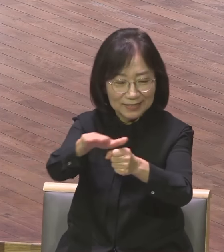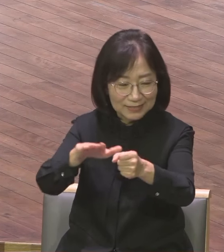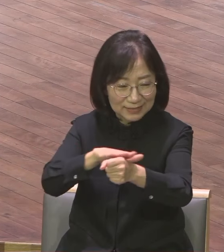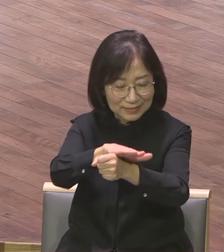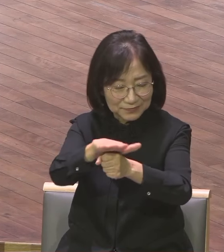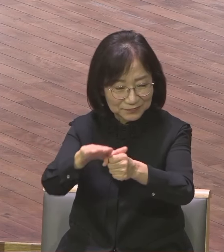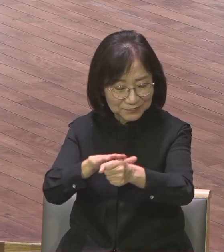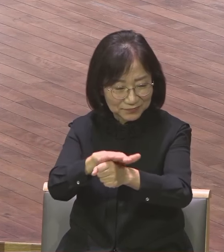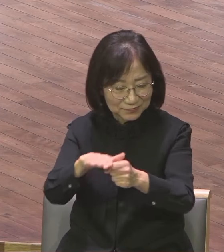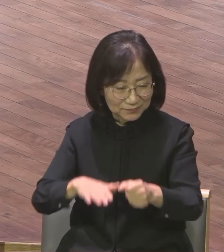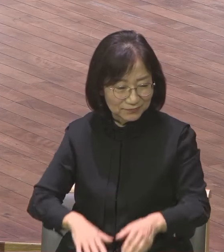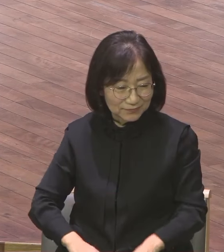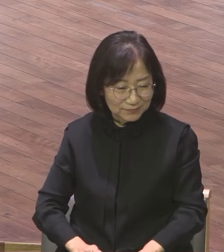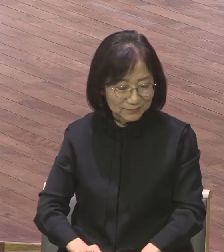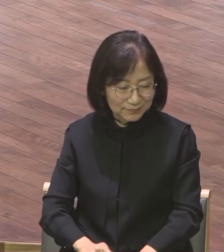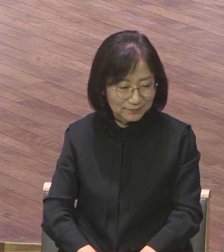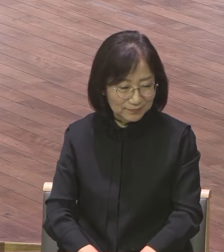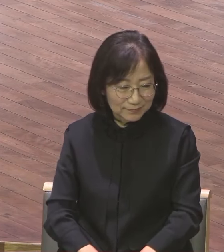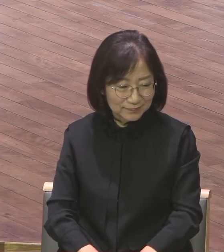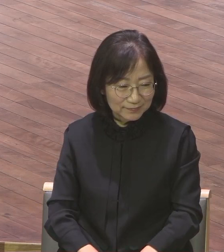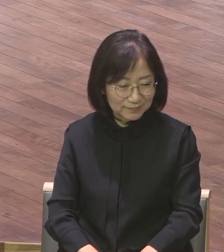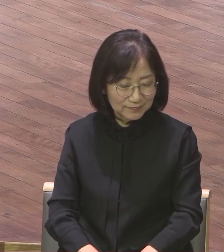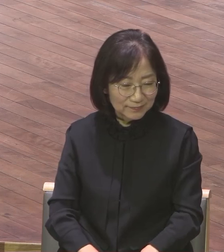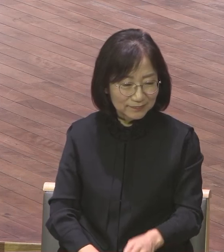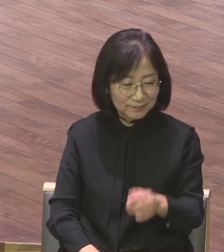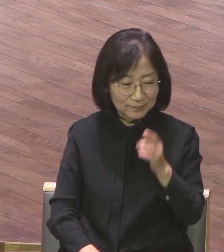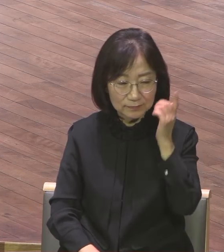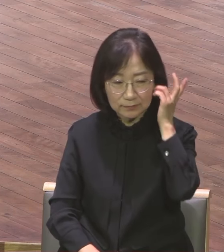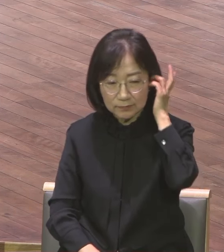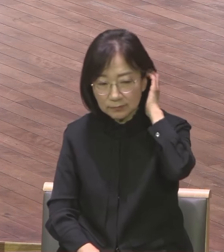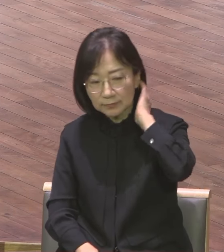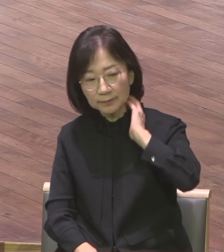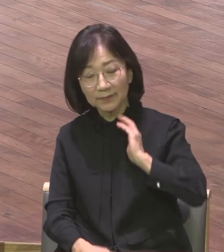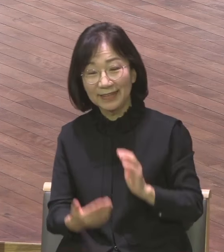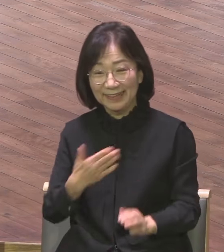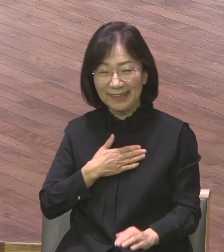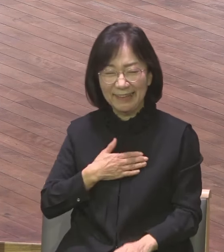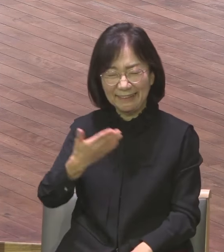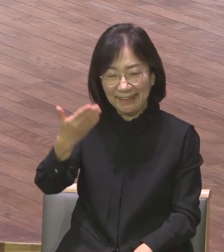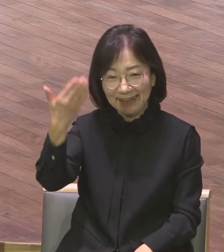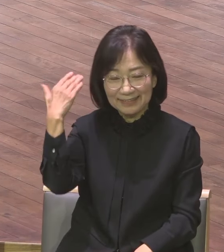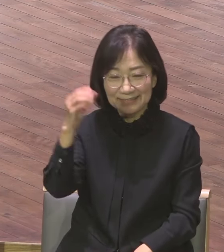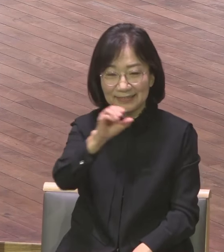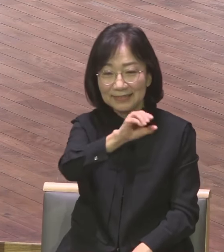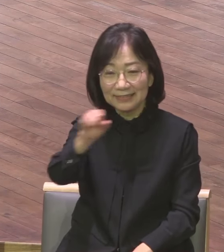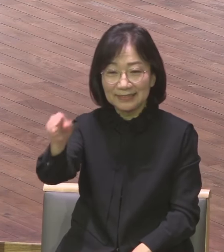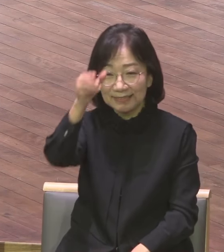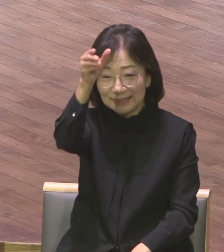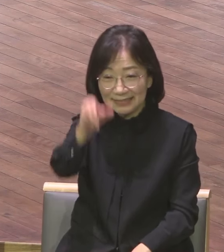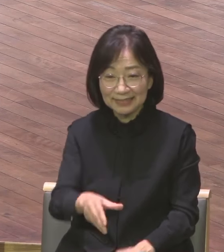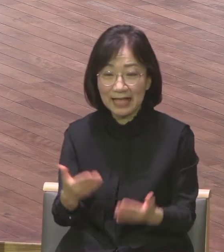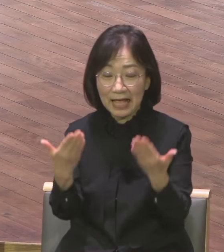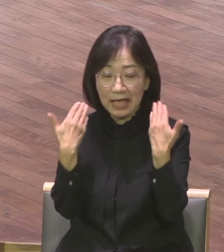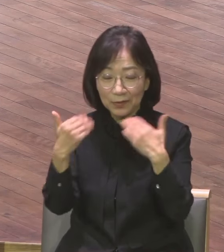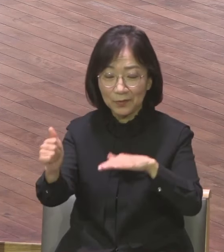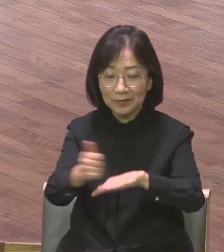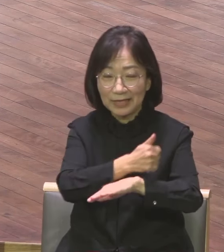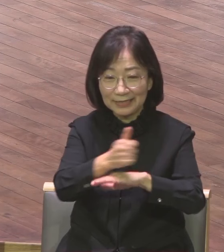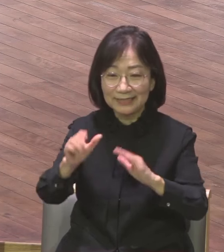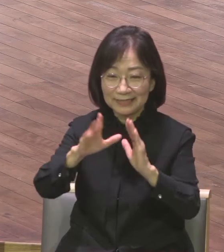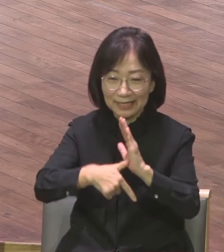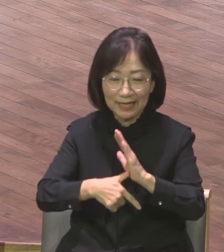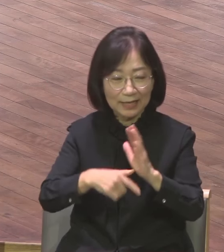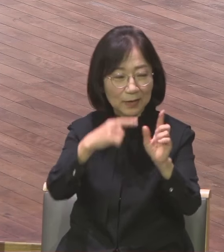하나님은 사랑이시라. 제가 이 신학교 다닐 때 주로 이렇게 교회들을